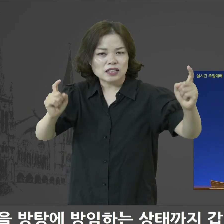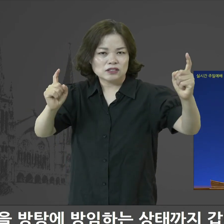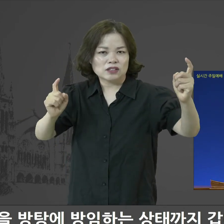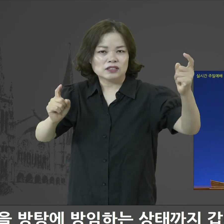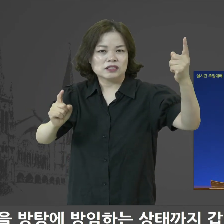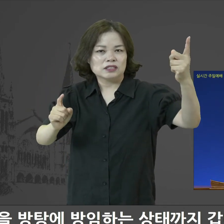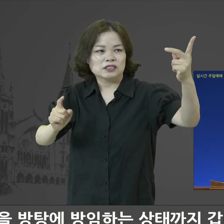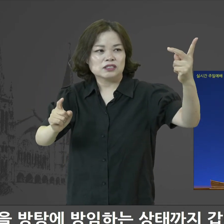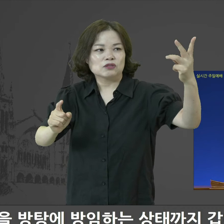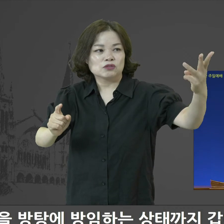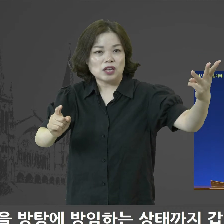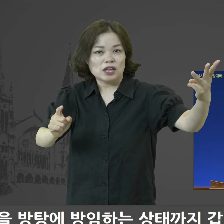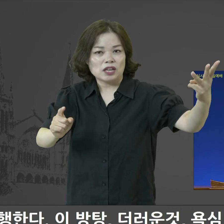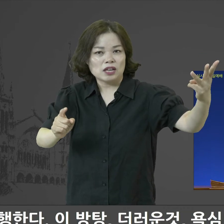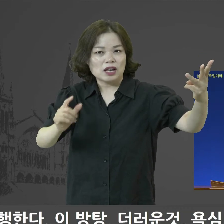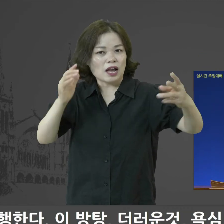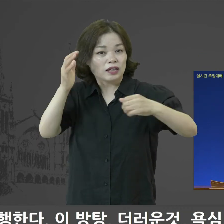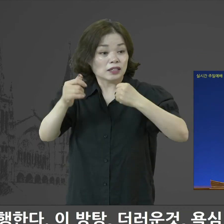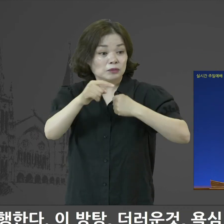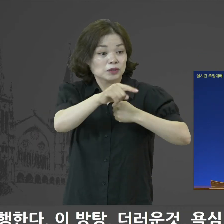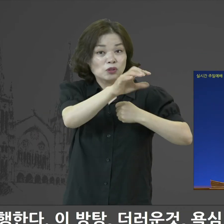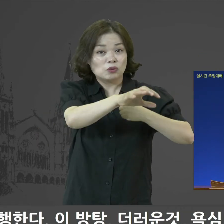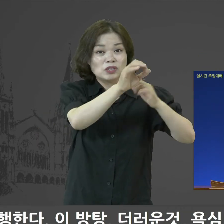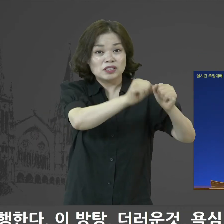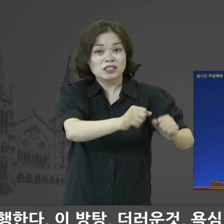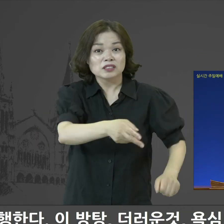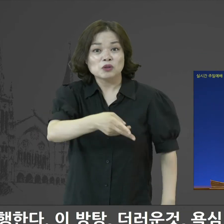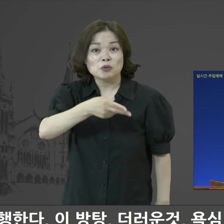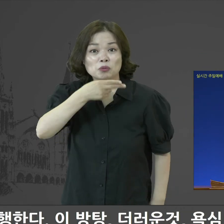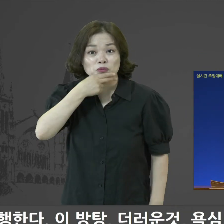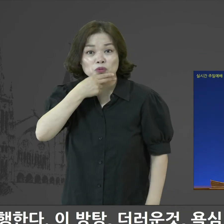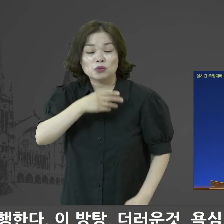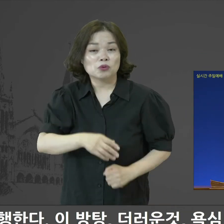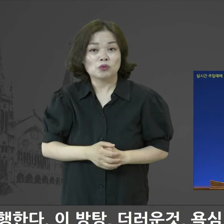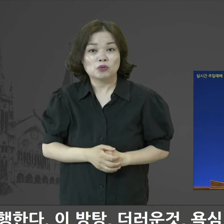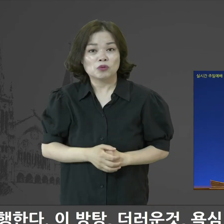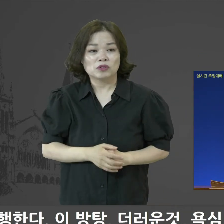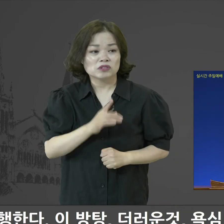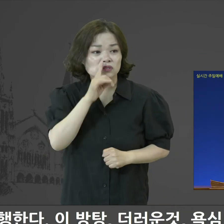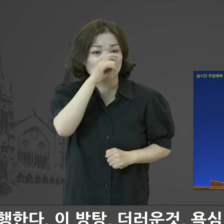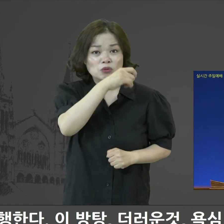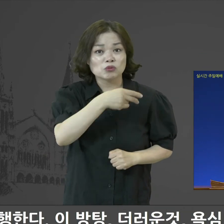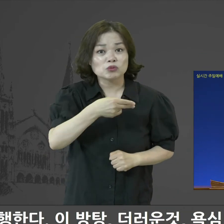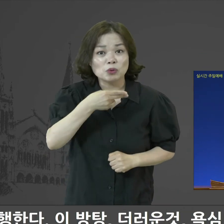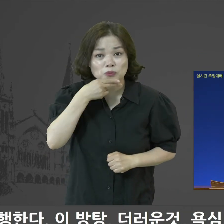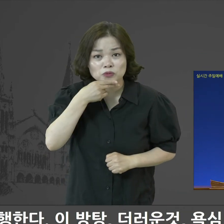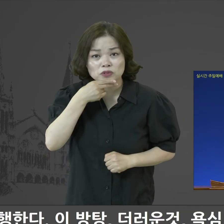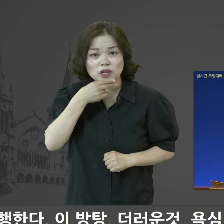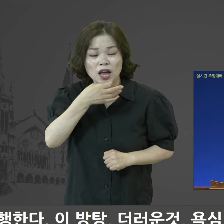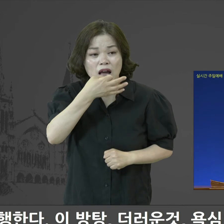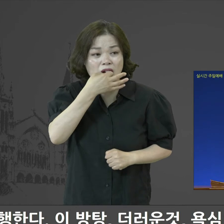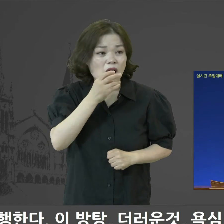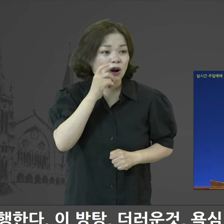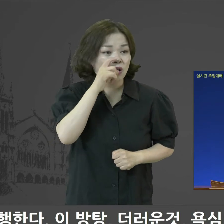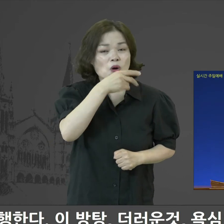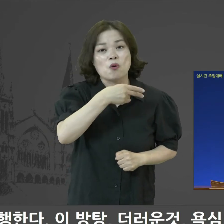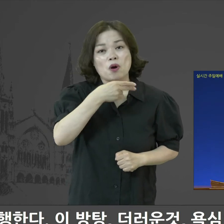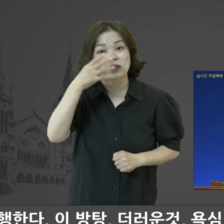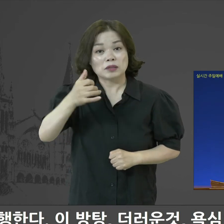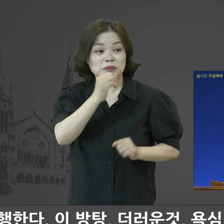삼총사예요. 하나님은 이런 곳에 계시지 않습니다. 방탕 있는 곳에 안 계시고요, 더러운 곳에 안 계시고요, 욕심 있는 곳에 안